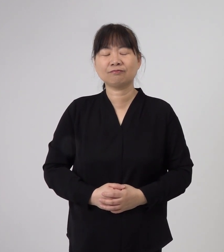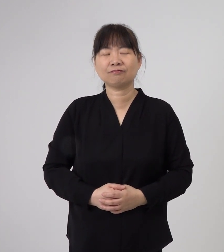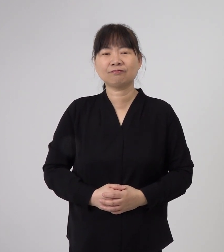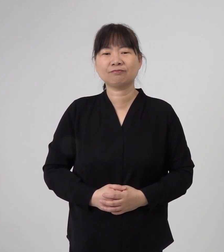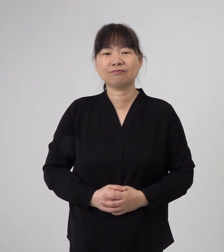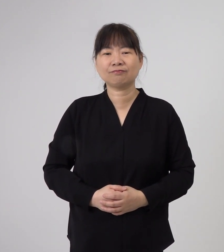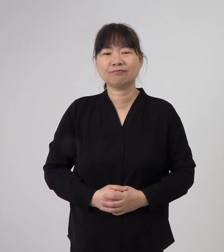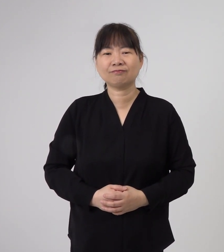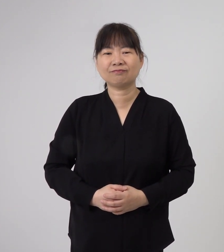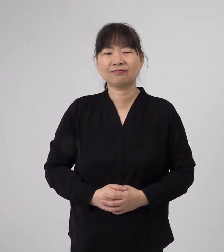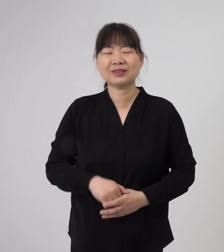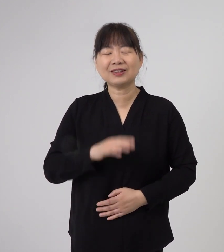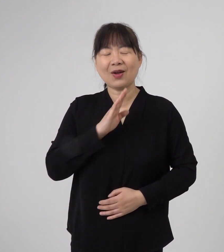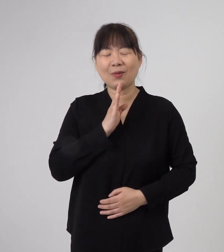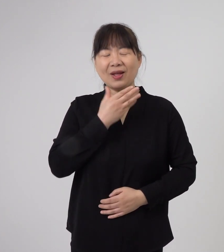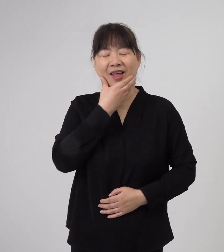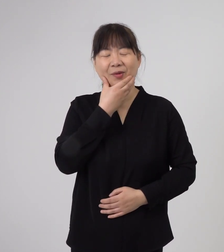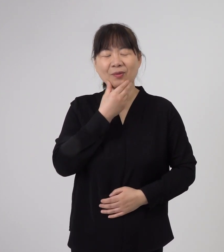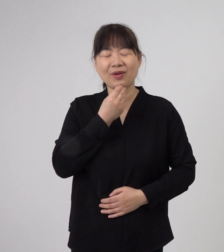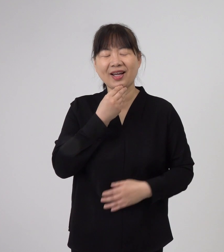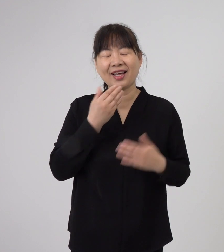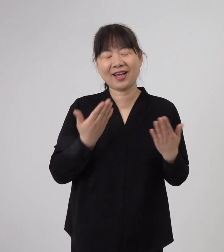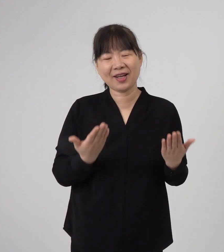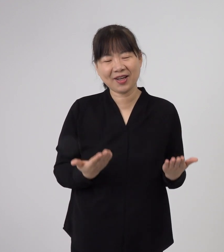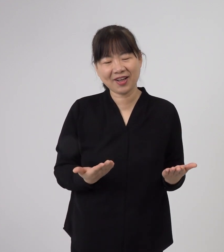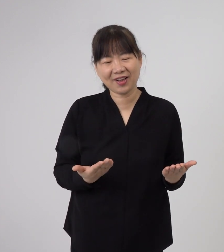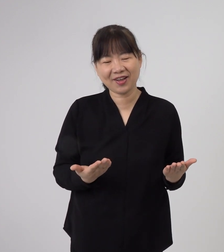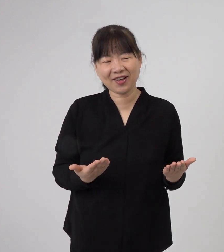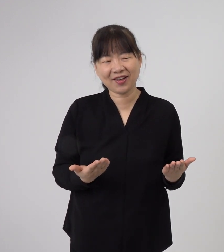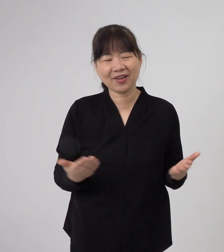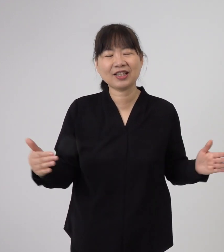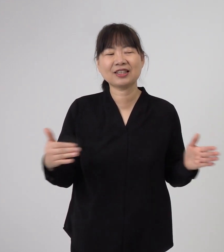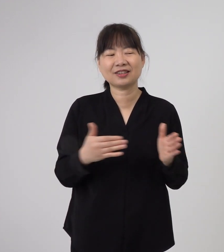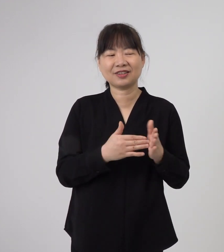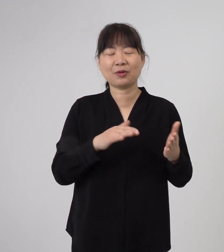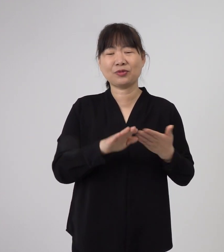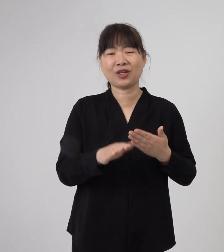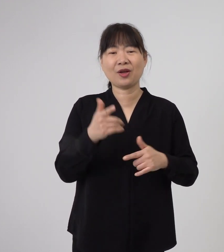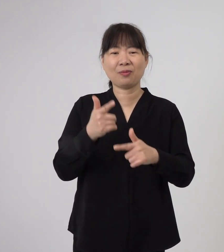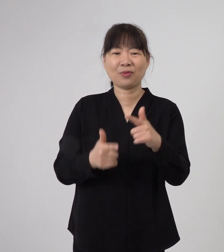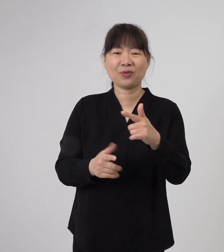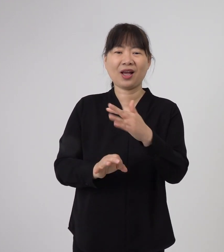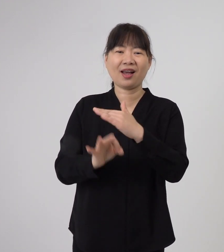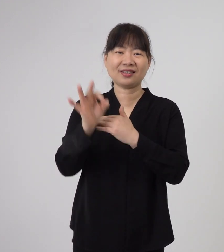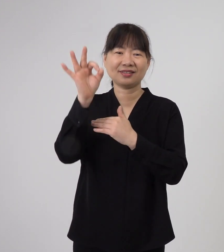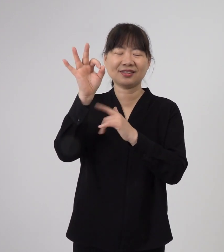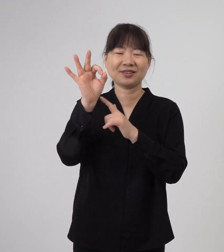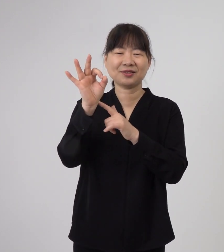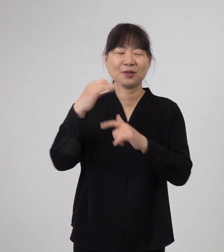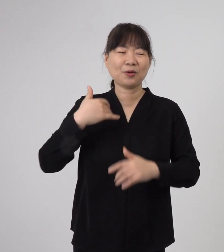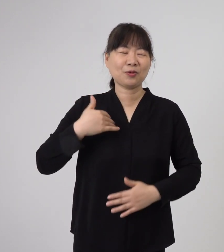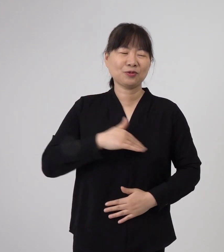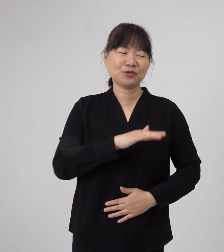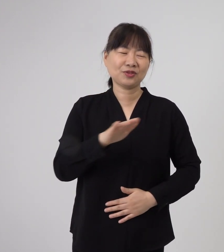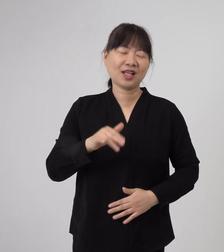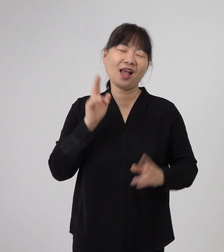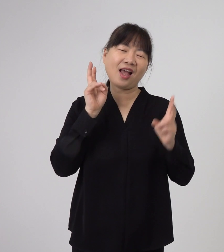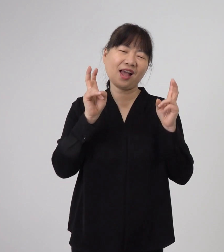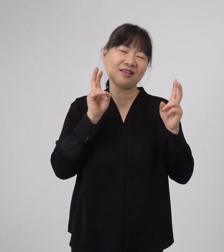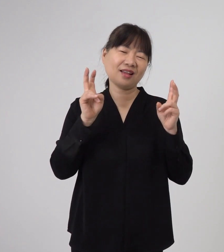그 꿀같은 연휴가 지나면 이제 목요일 아침에 우리는 출근을 해야